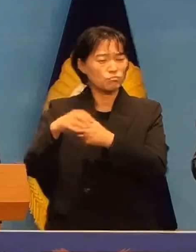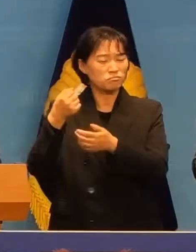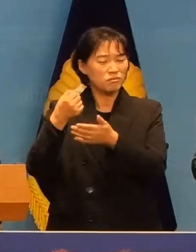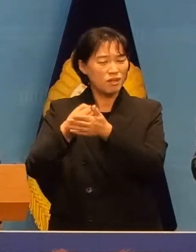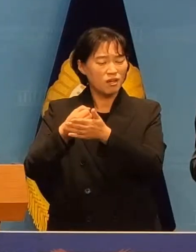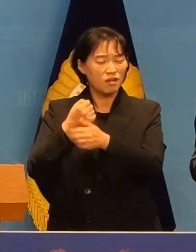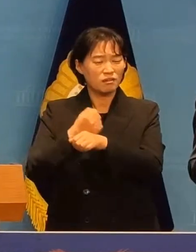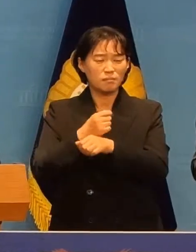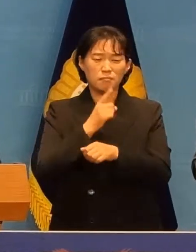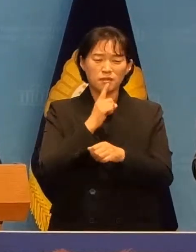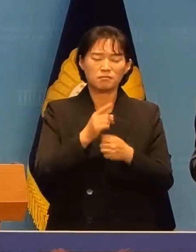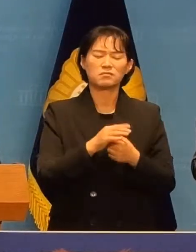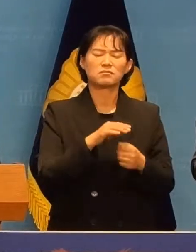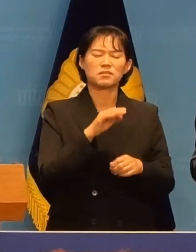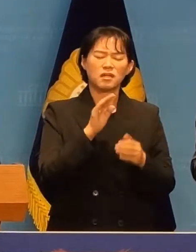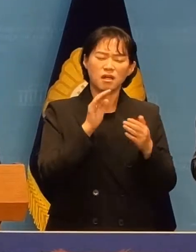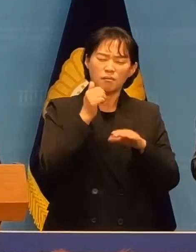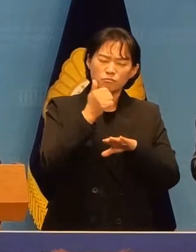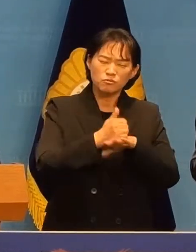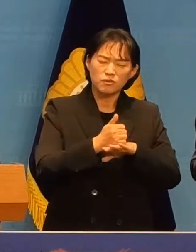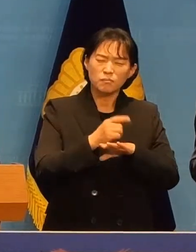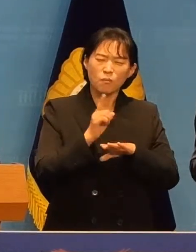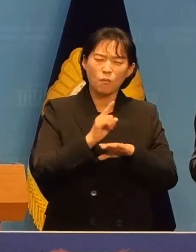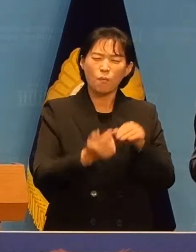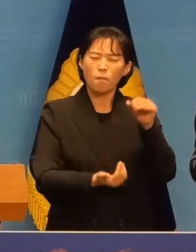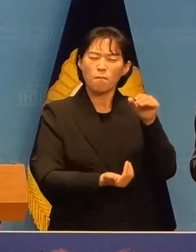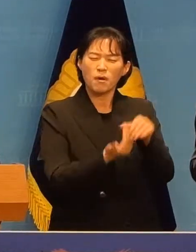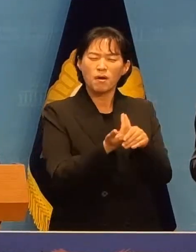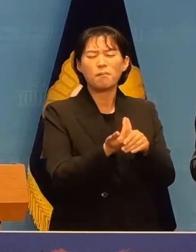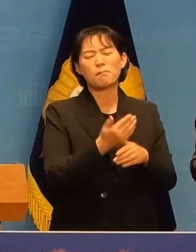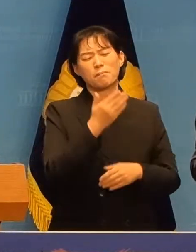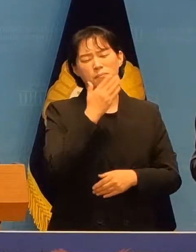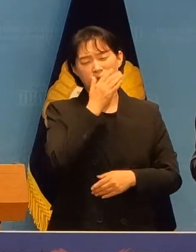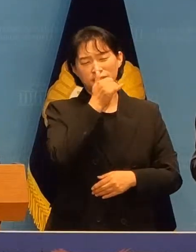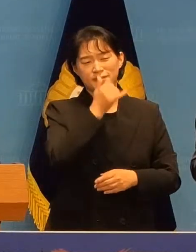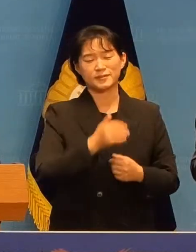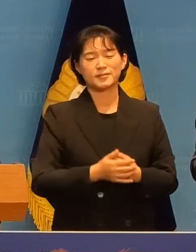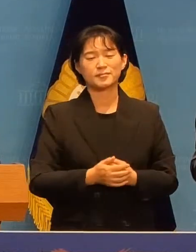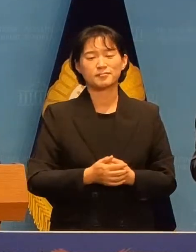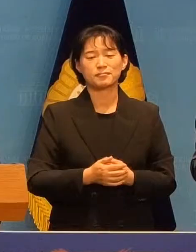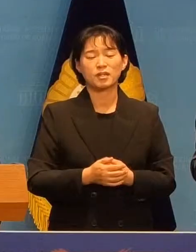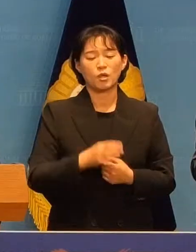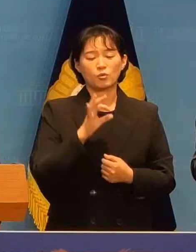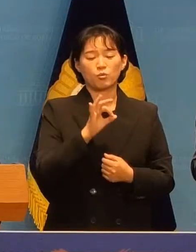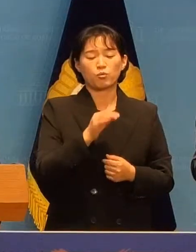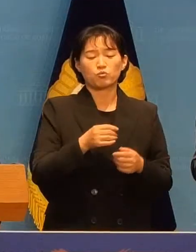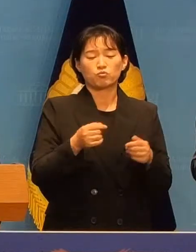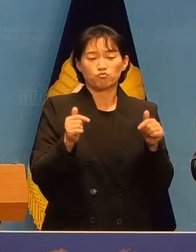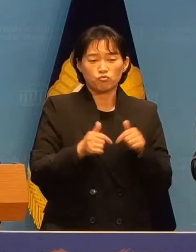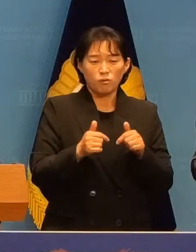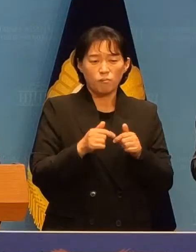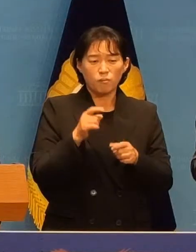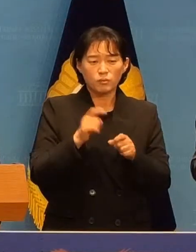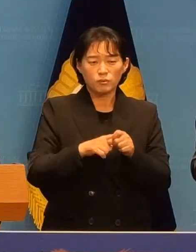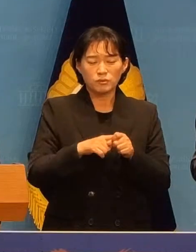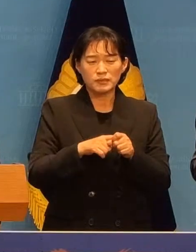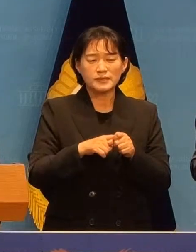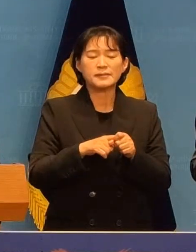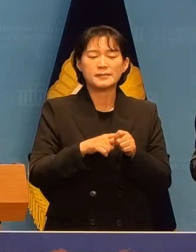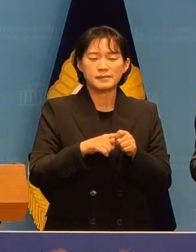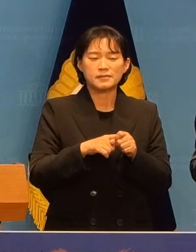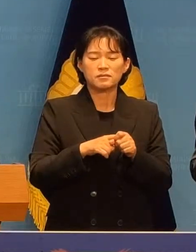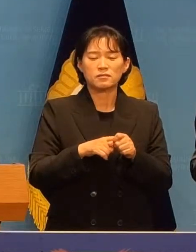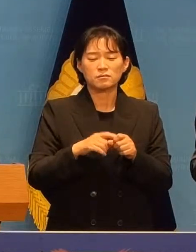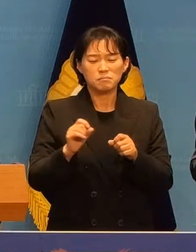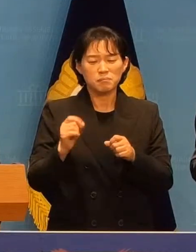위험 확대를 의미합니다. 회사의 비용 절감 논리 뒤에 한국 국민의 안전이